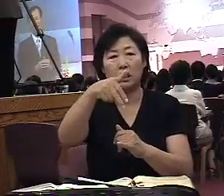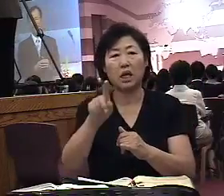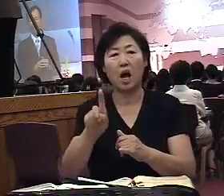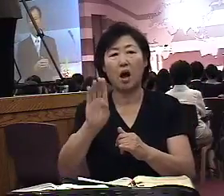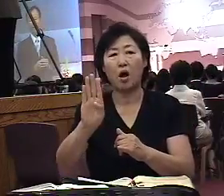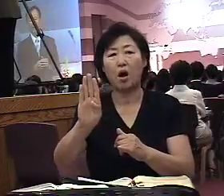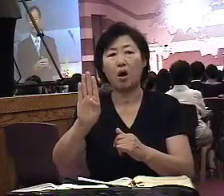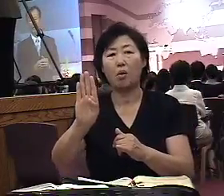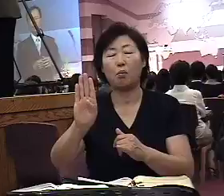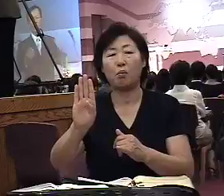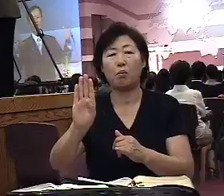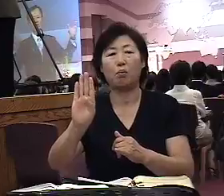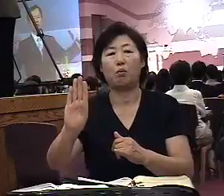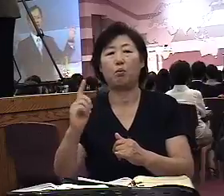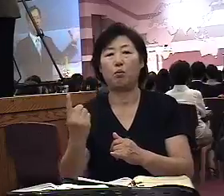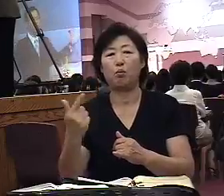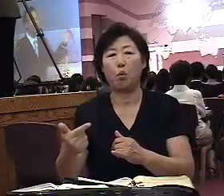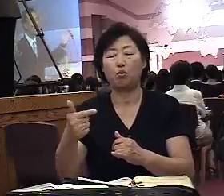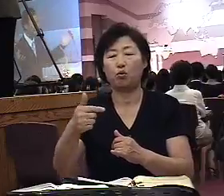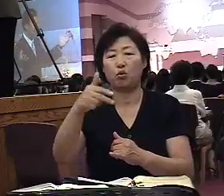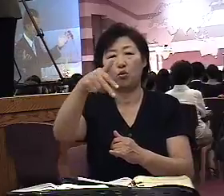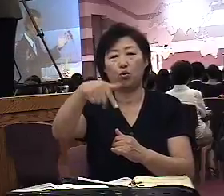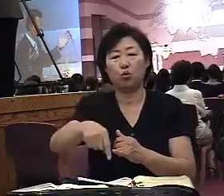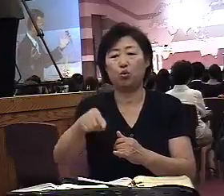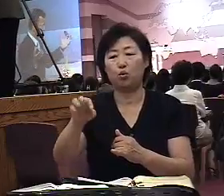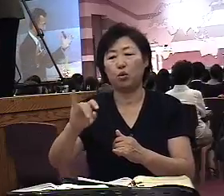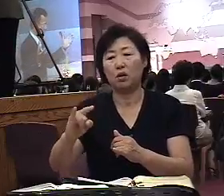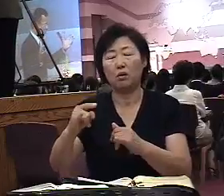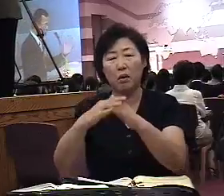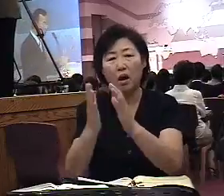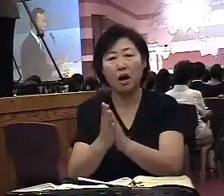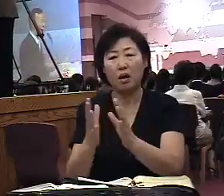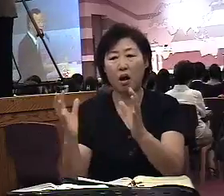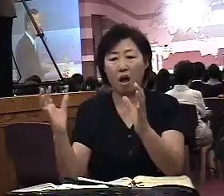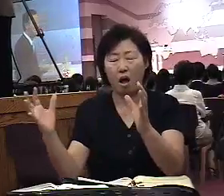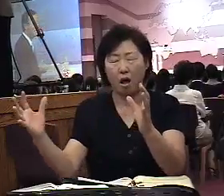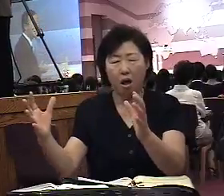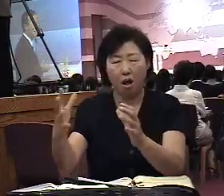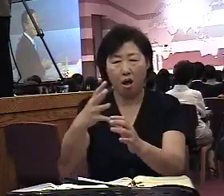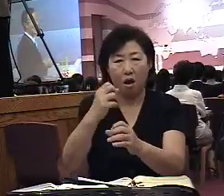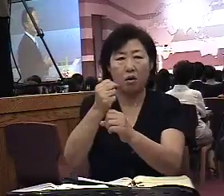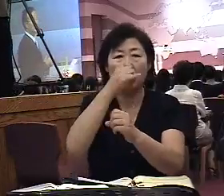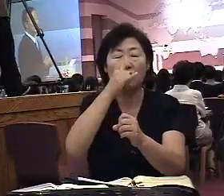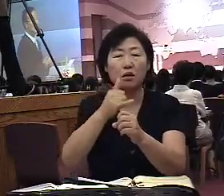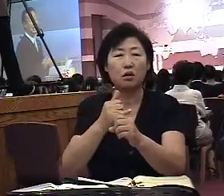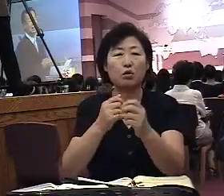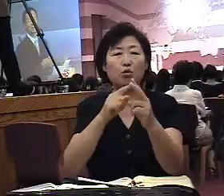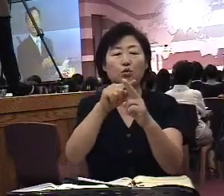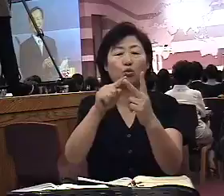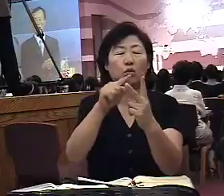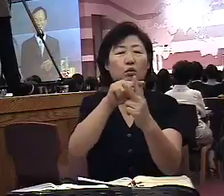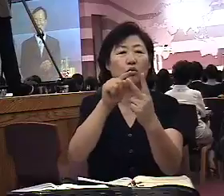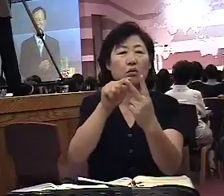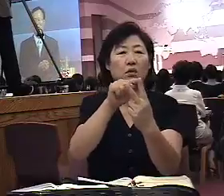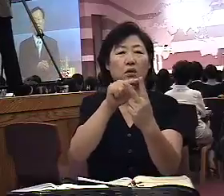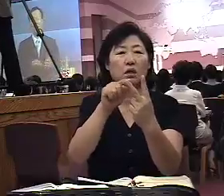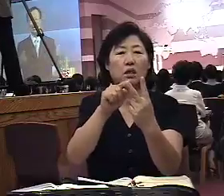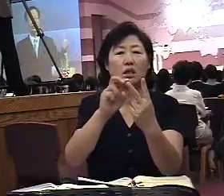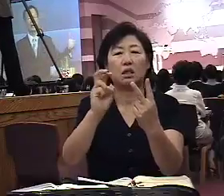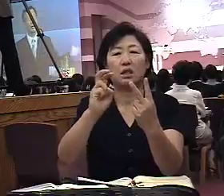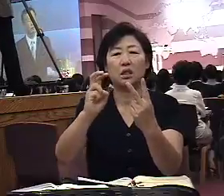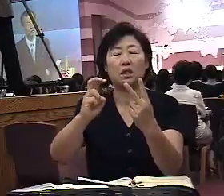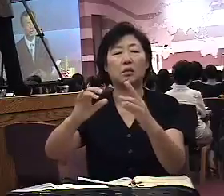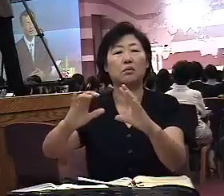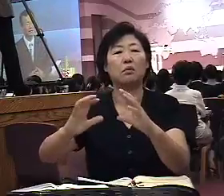있습니다. 이 두 사상이 어떻게 공존하고 있는지 사실 20세기 역사를 보면